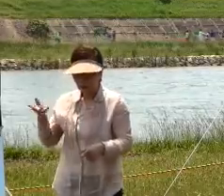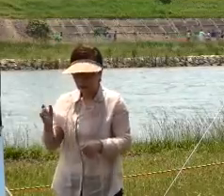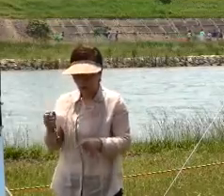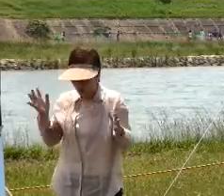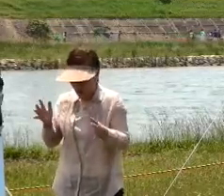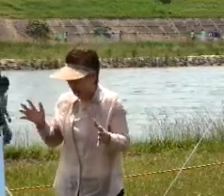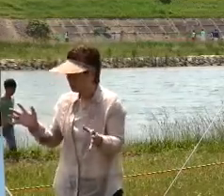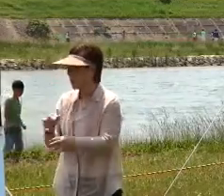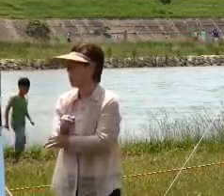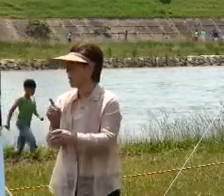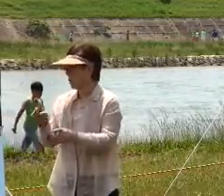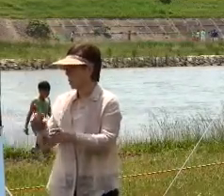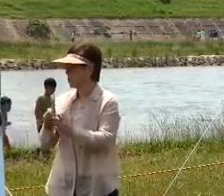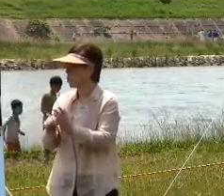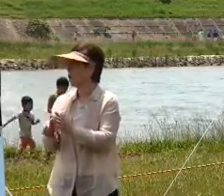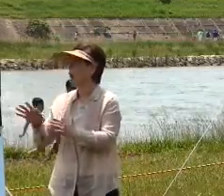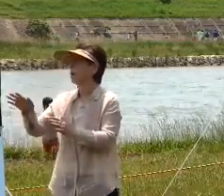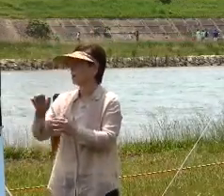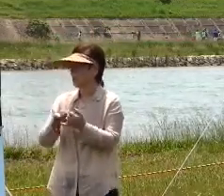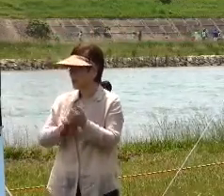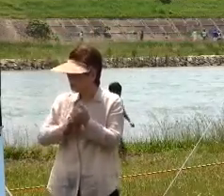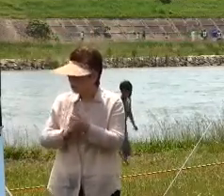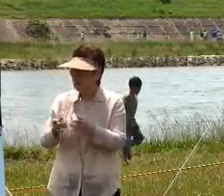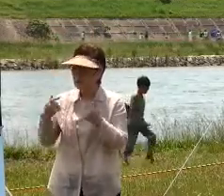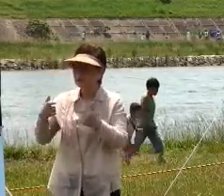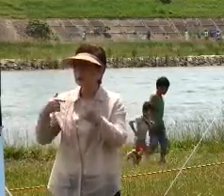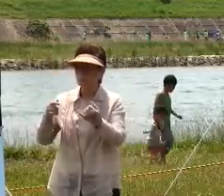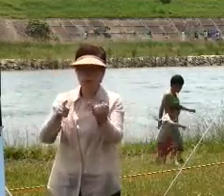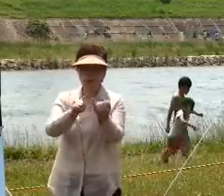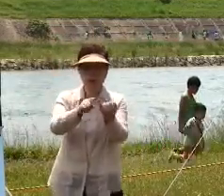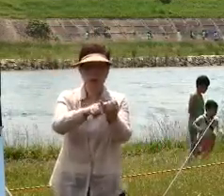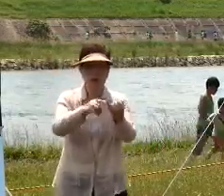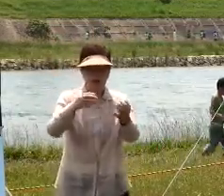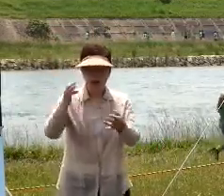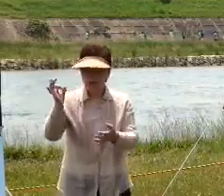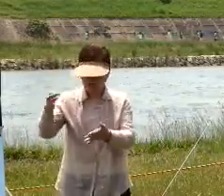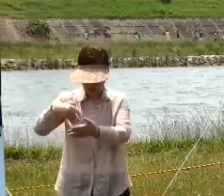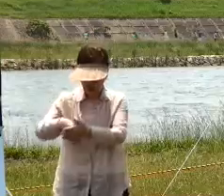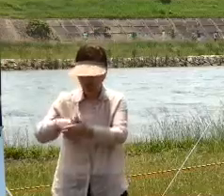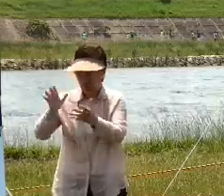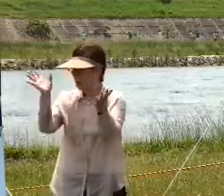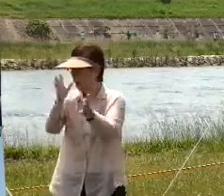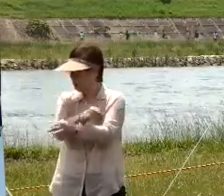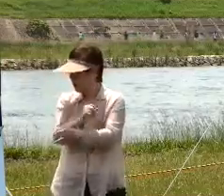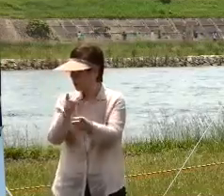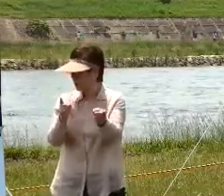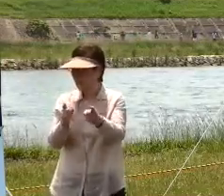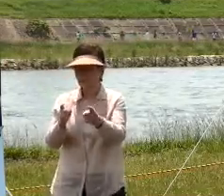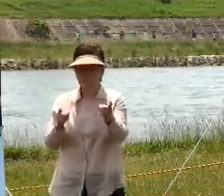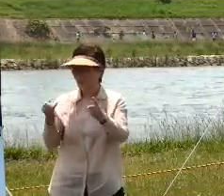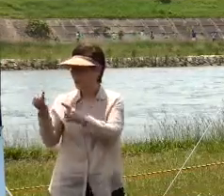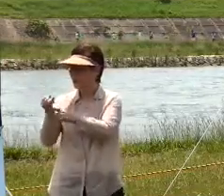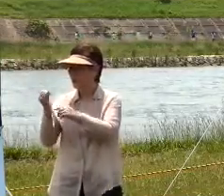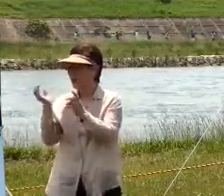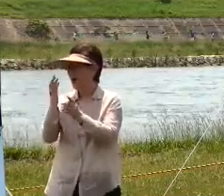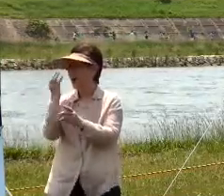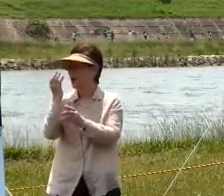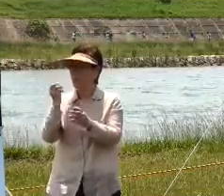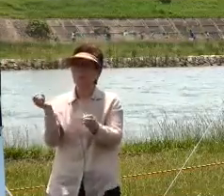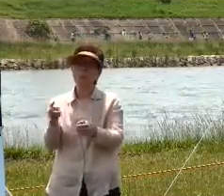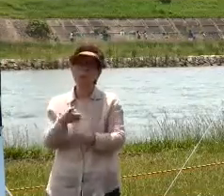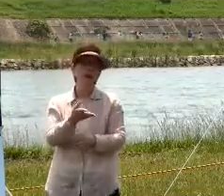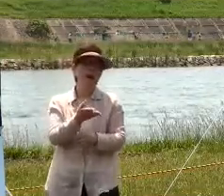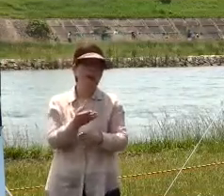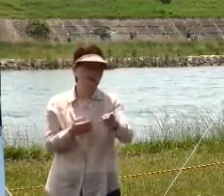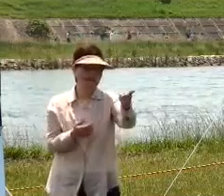結構ある。で、必ず奥さんに財布がないっていう、うん、そしてヘラヘラ笑ってまたかっていう顔